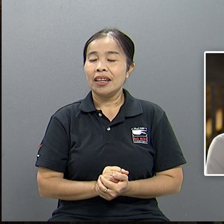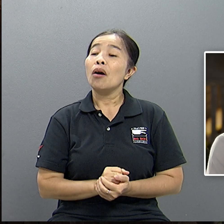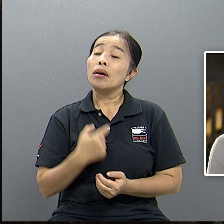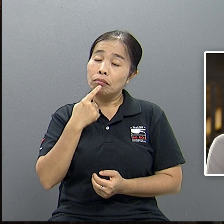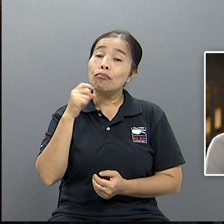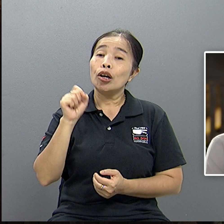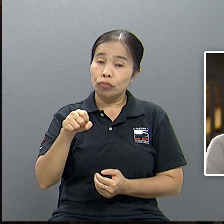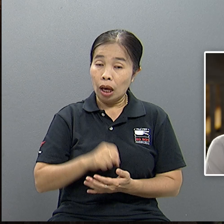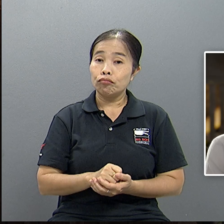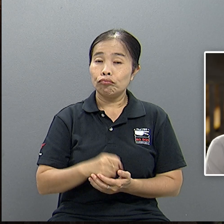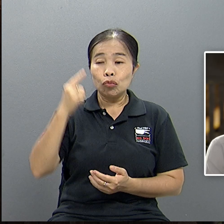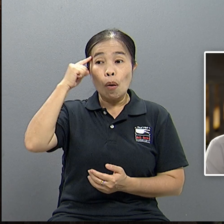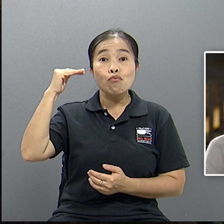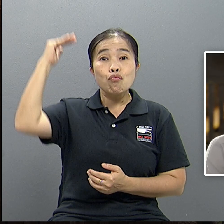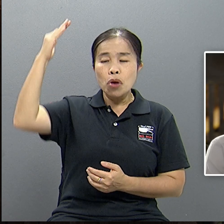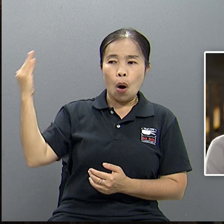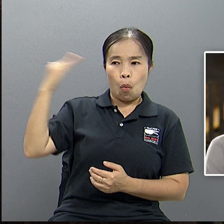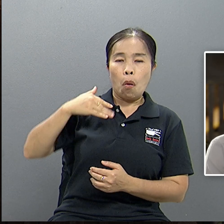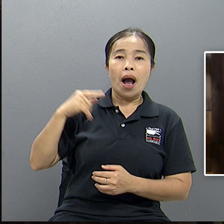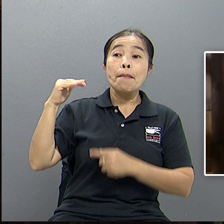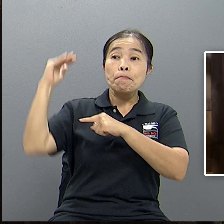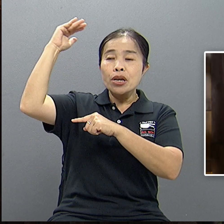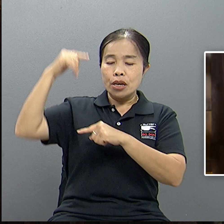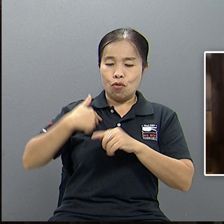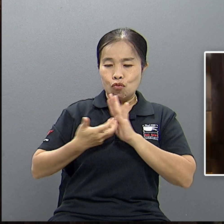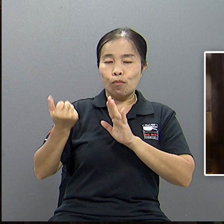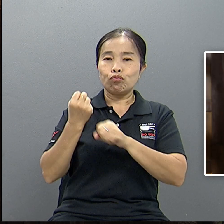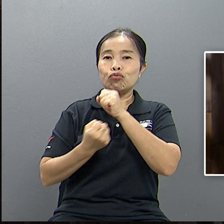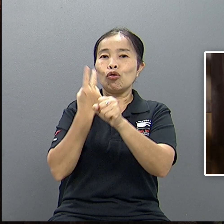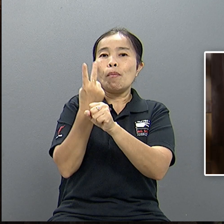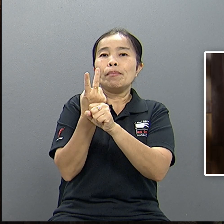ขาเป็นผู้ใหญ่จริงๆครับเขาโตกว่าผม2ปี